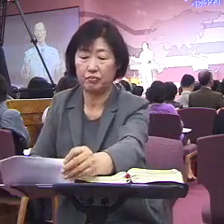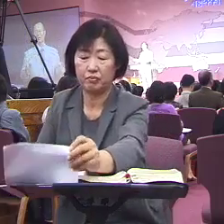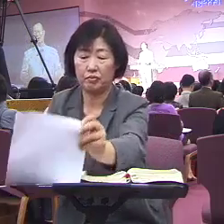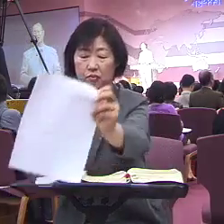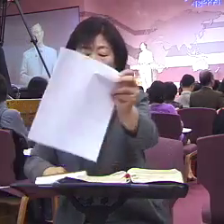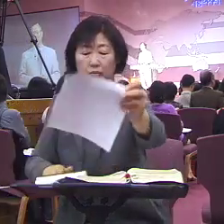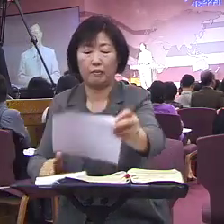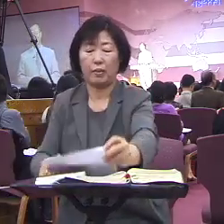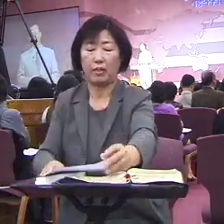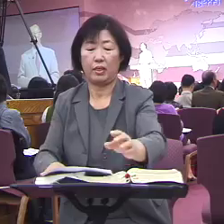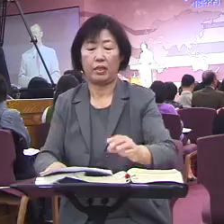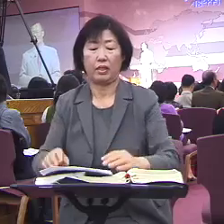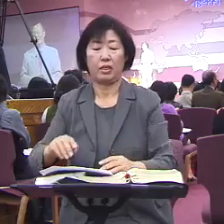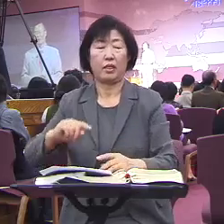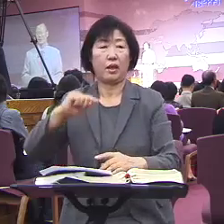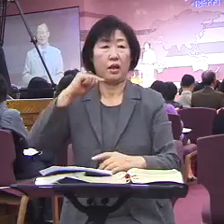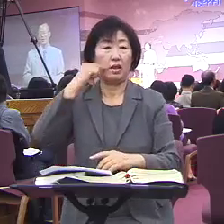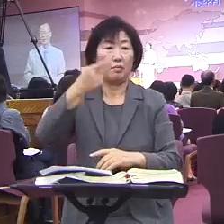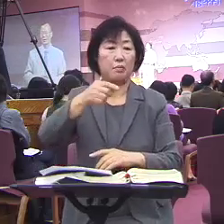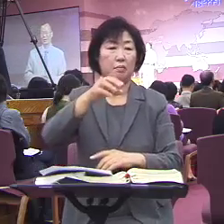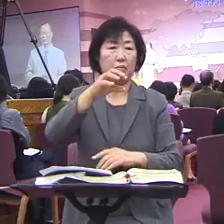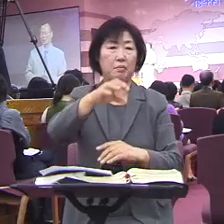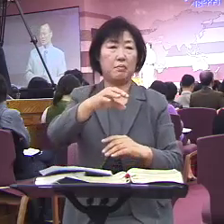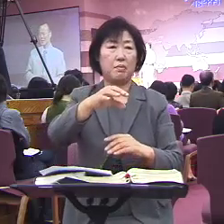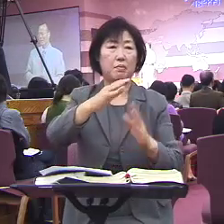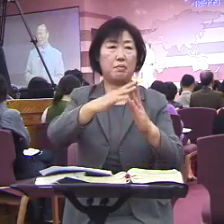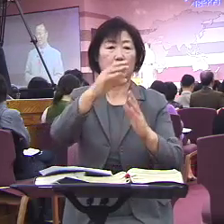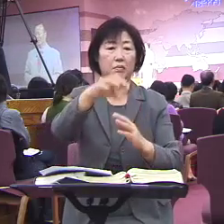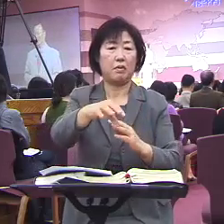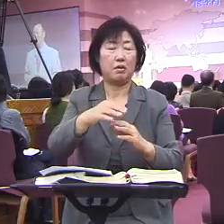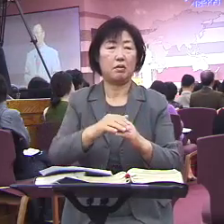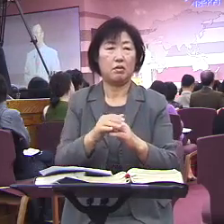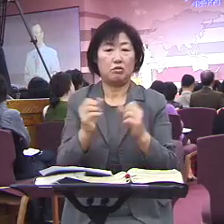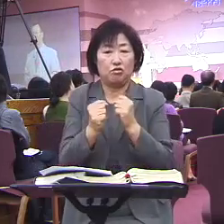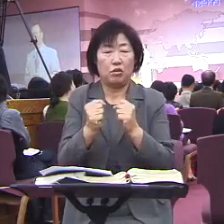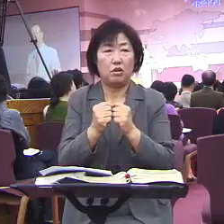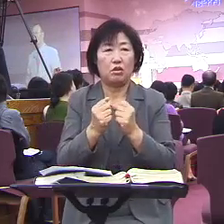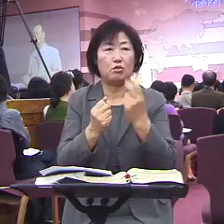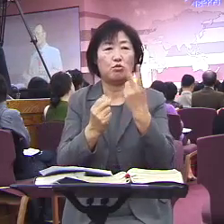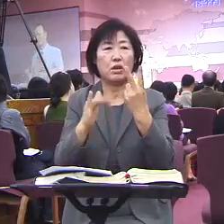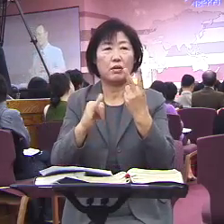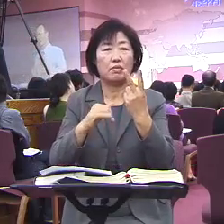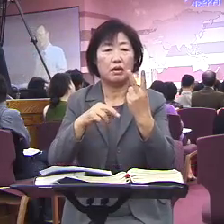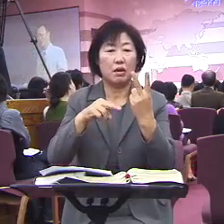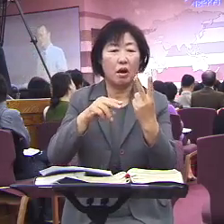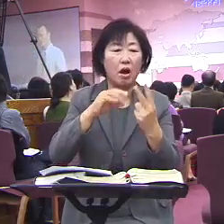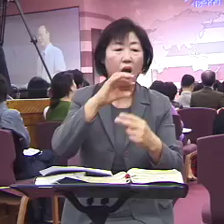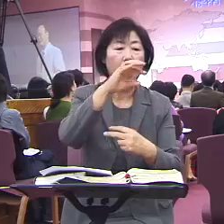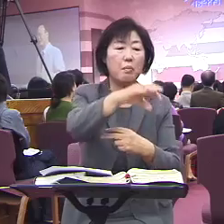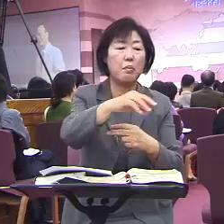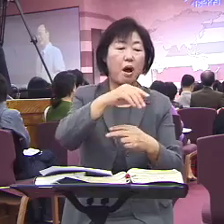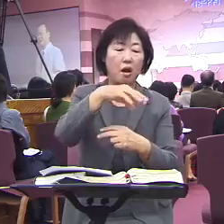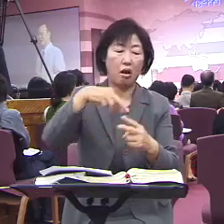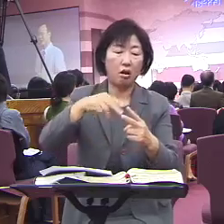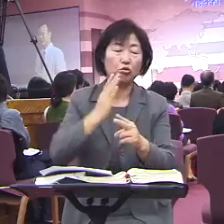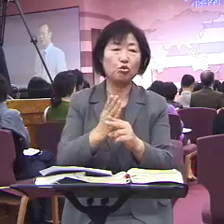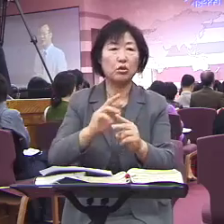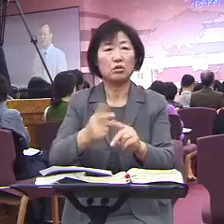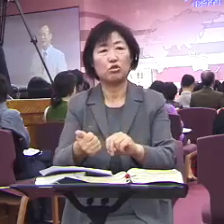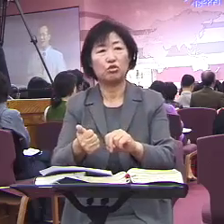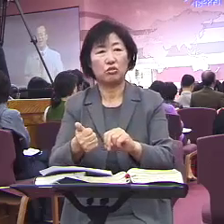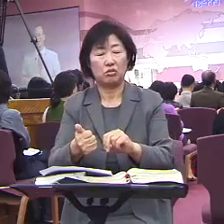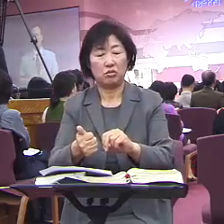다음 마을까지 가지 못하고 추위에 넘어져 둘 다 생명을 잃게 되었다는 뉴스를 접하게 된 것입니다.